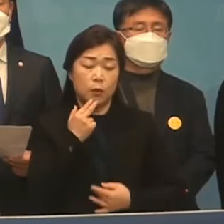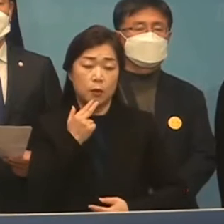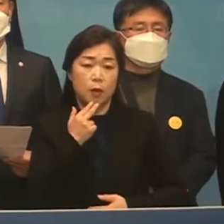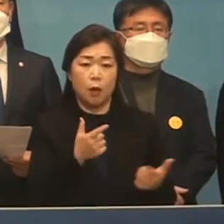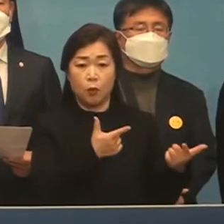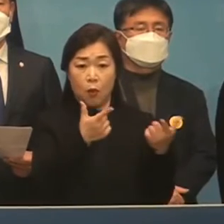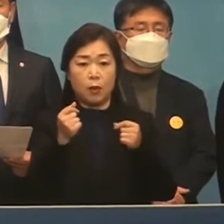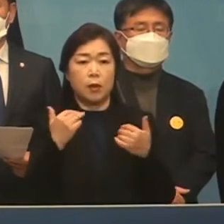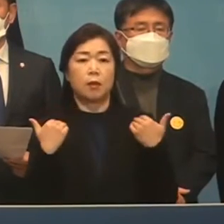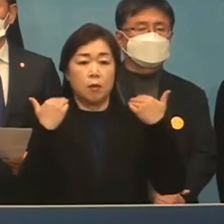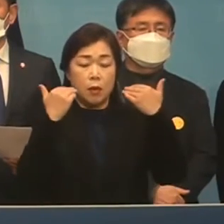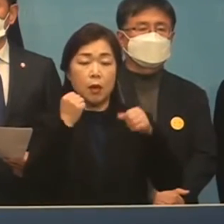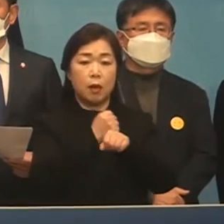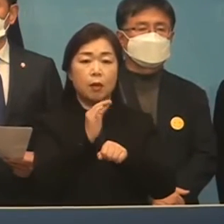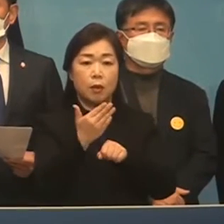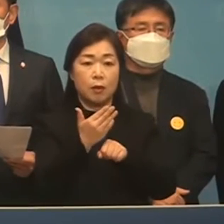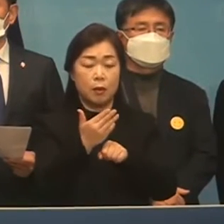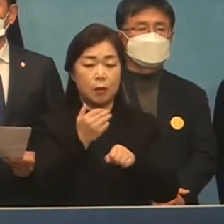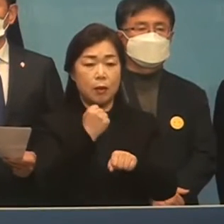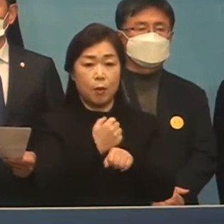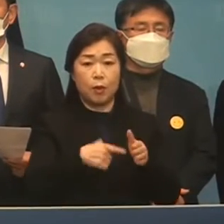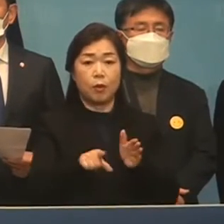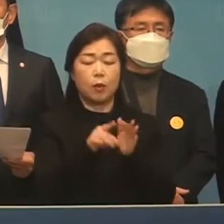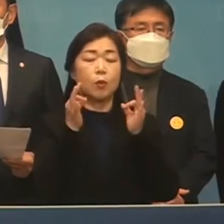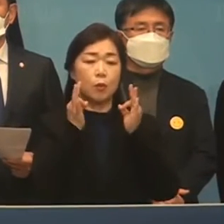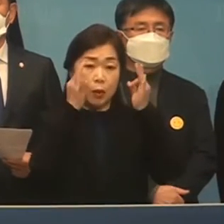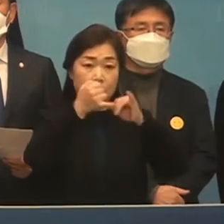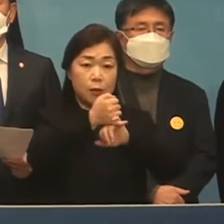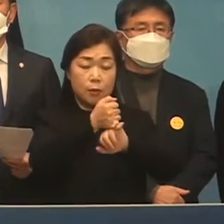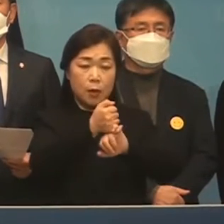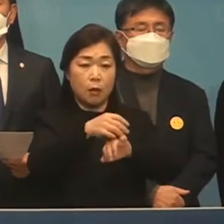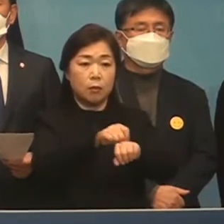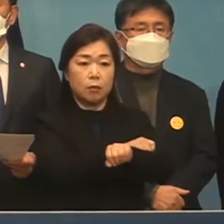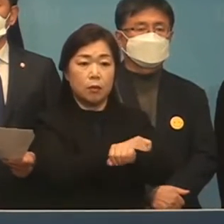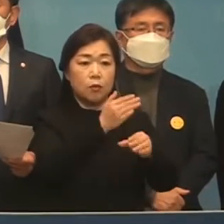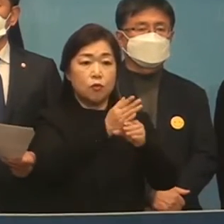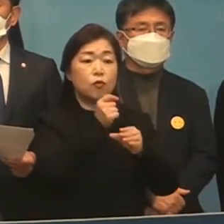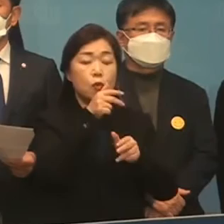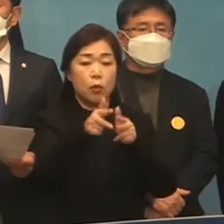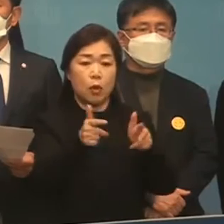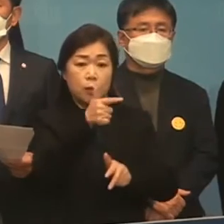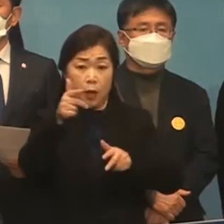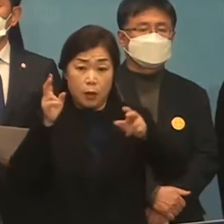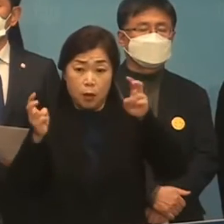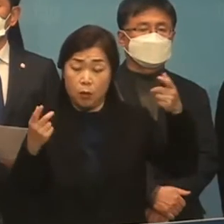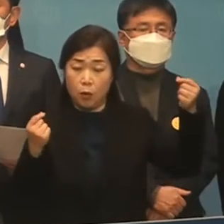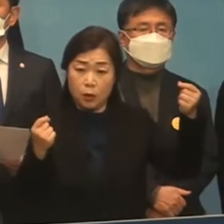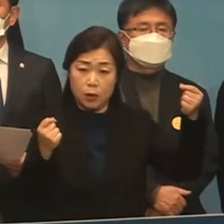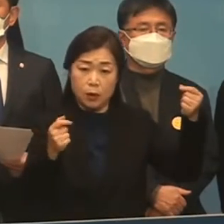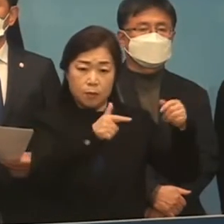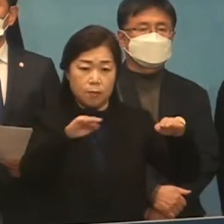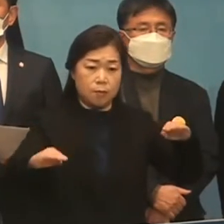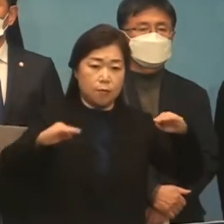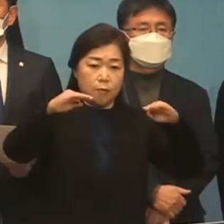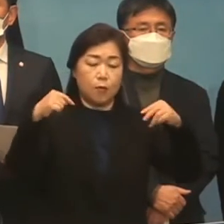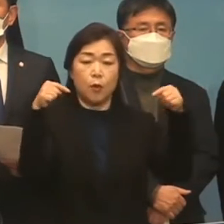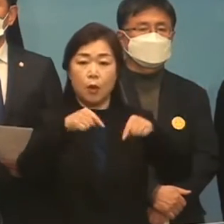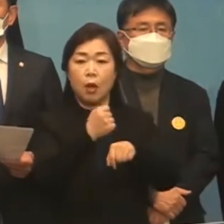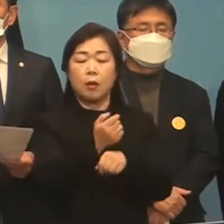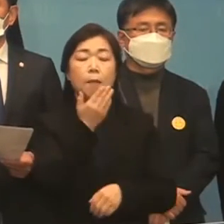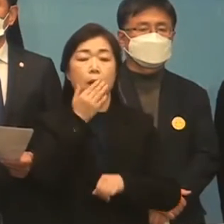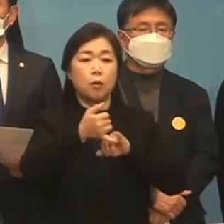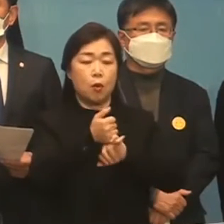성장하는 대한민국을 만들어가는 데 최선을 다할 것입니다. 특히 중소기업과 대기업이 대등하게 협상할 수